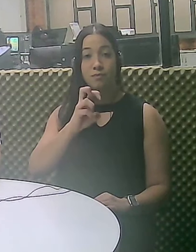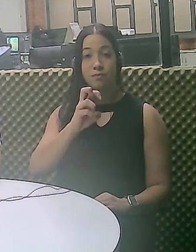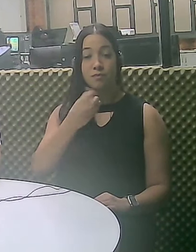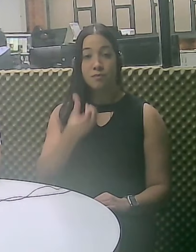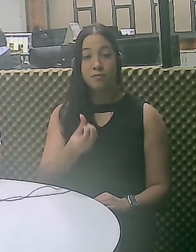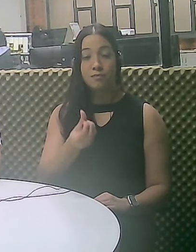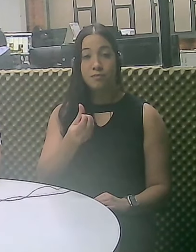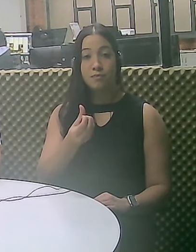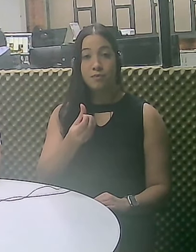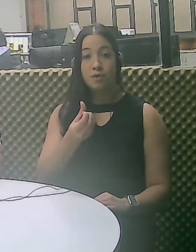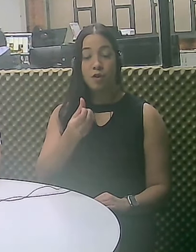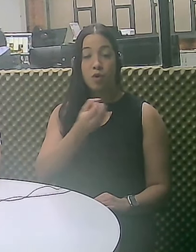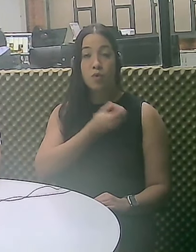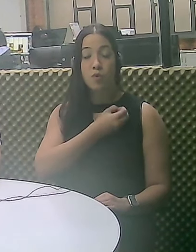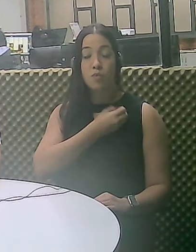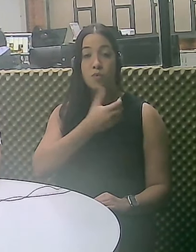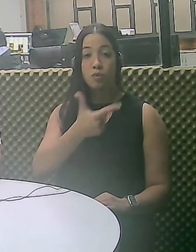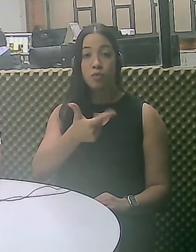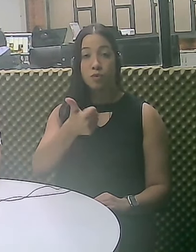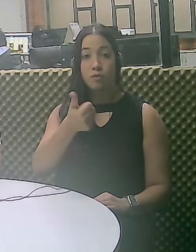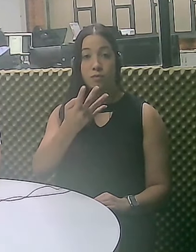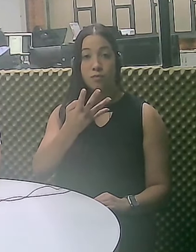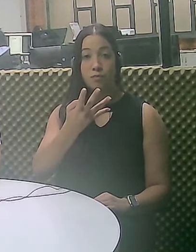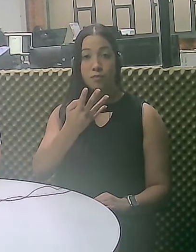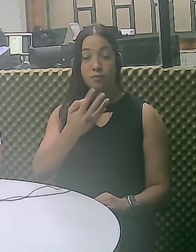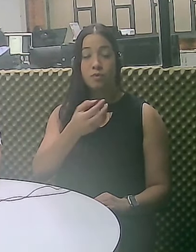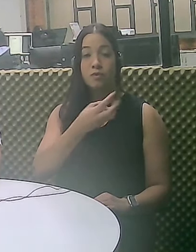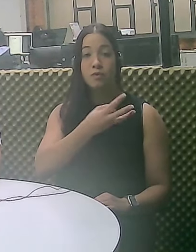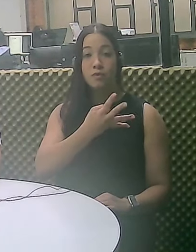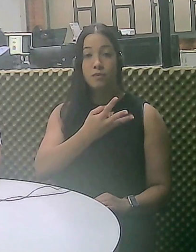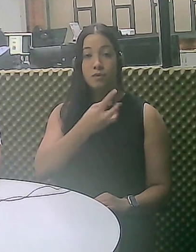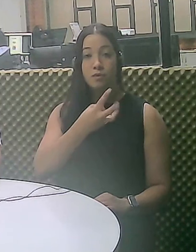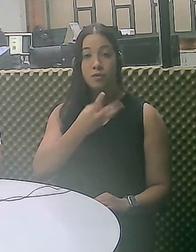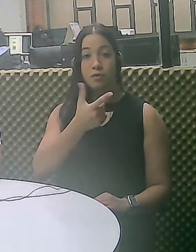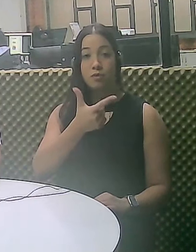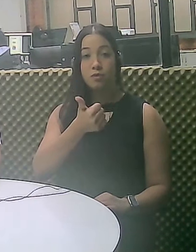34-3212-5356, ramal 214.